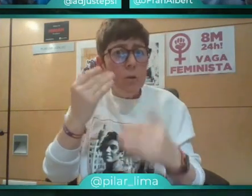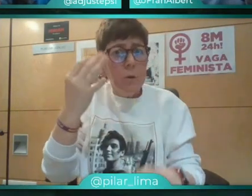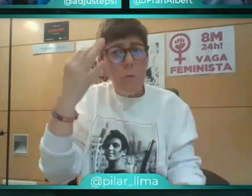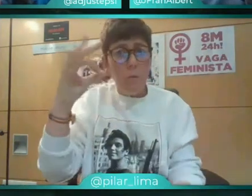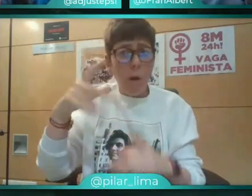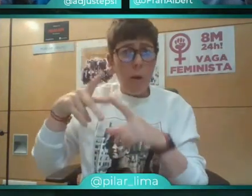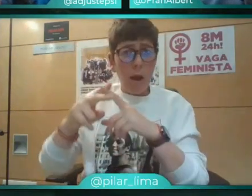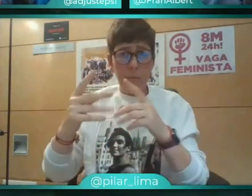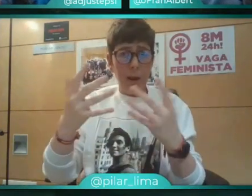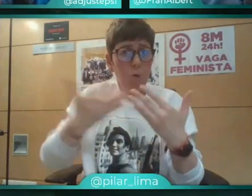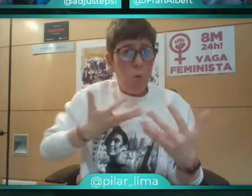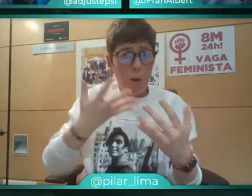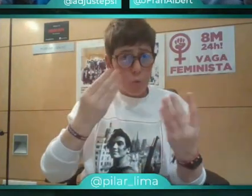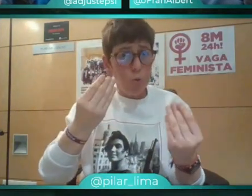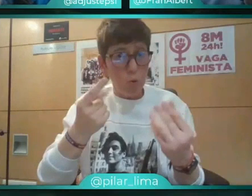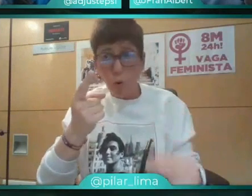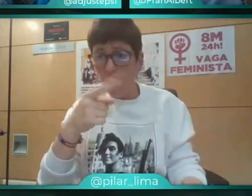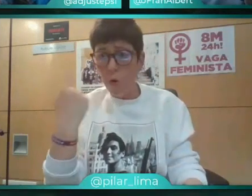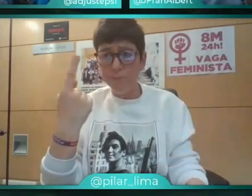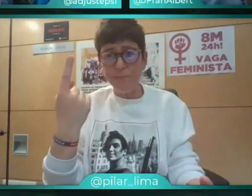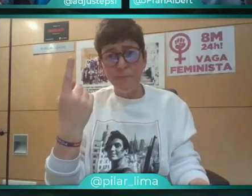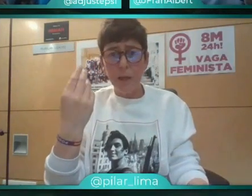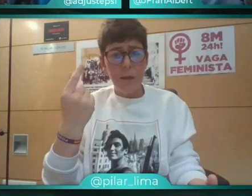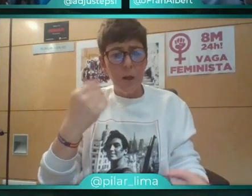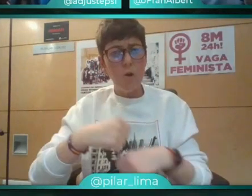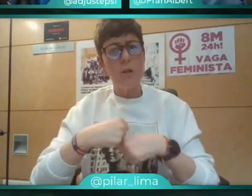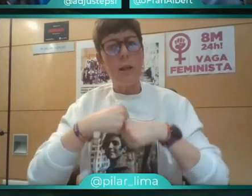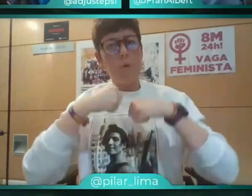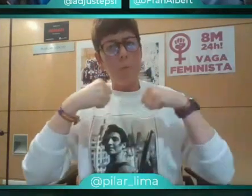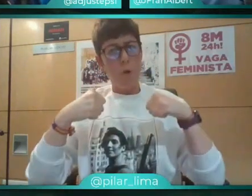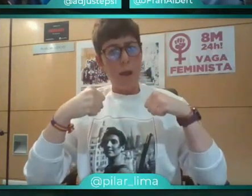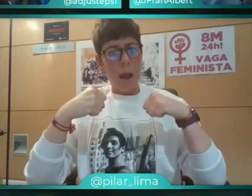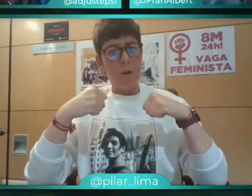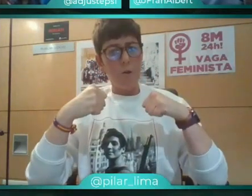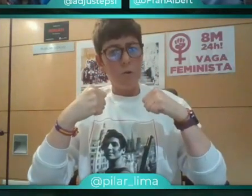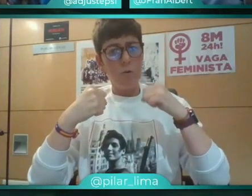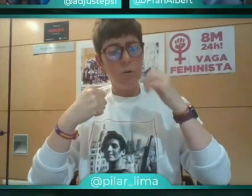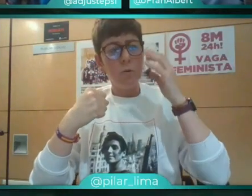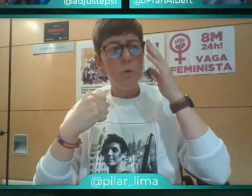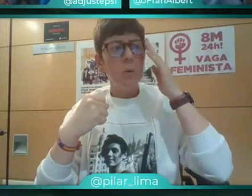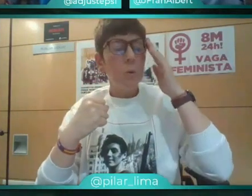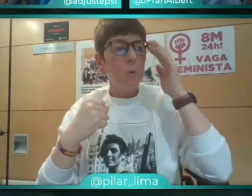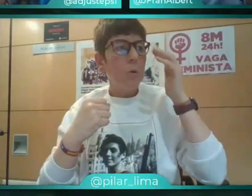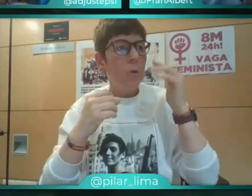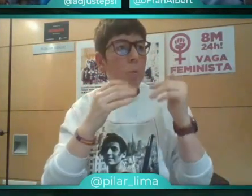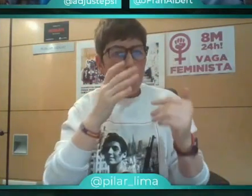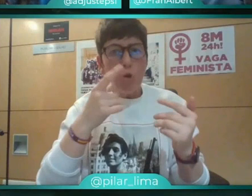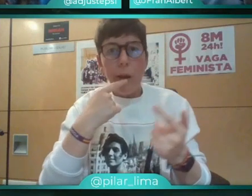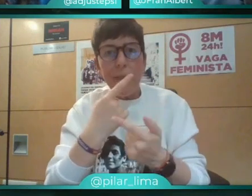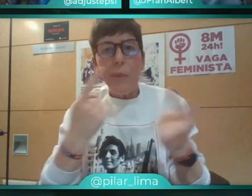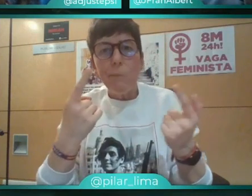de forma muy didáctica y claro la herramienta de podemos ayuda mucho mucho Nos estamos empoderando